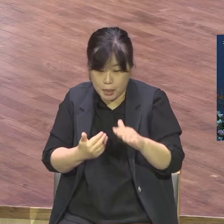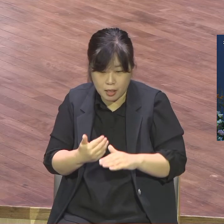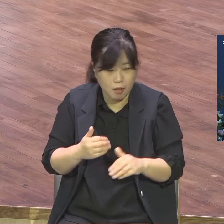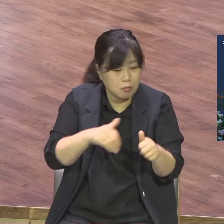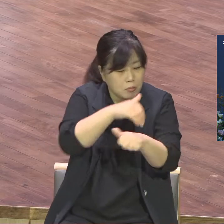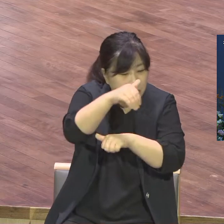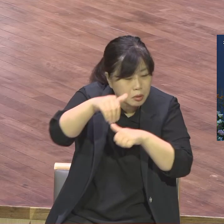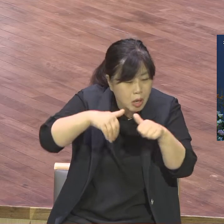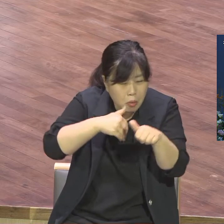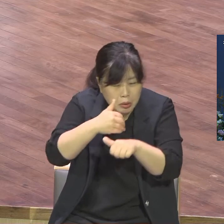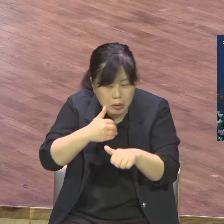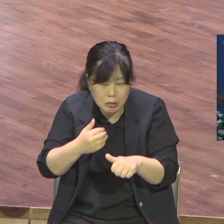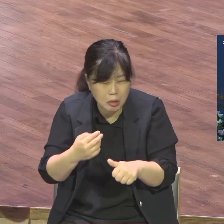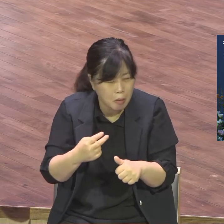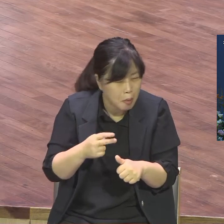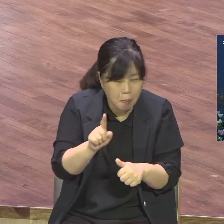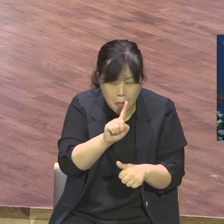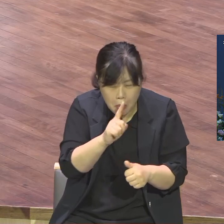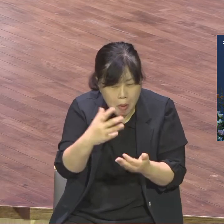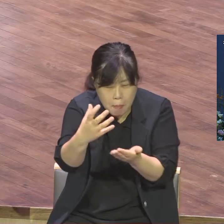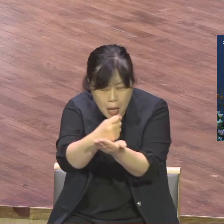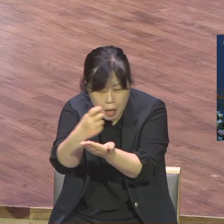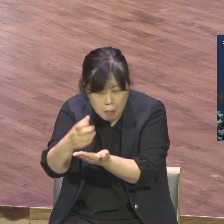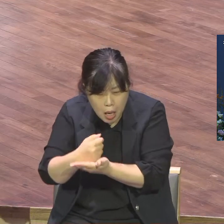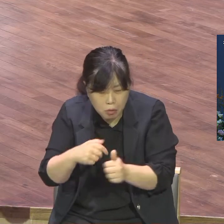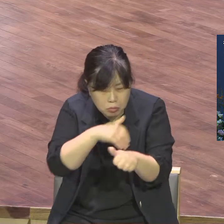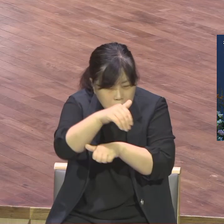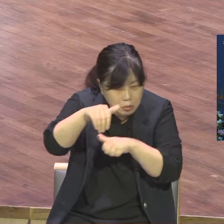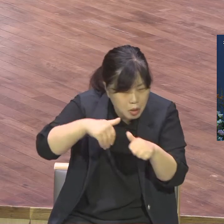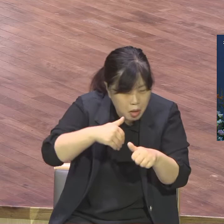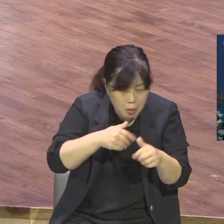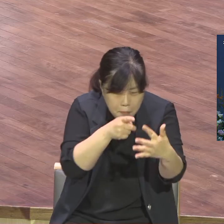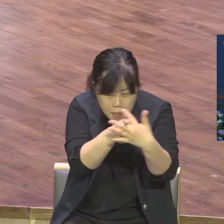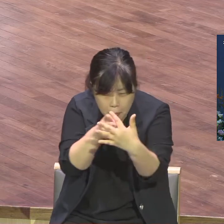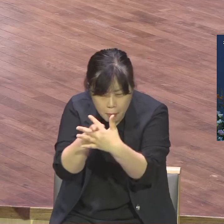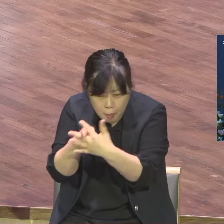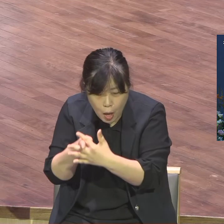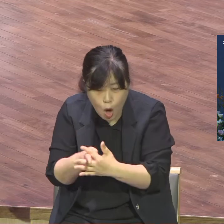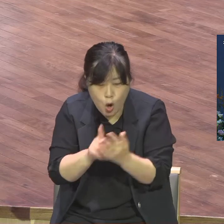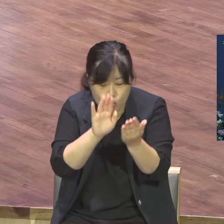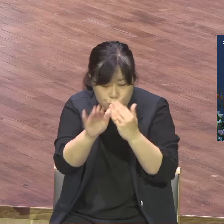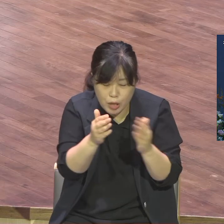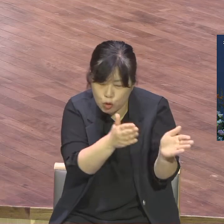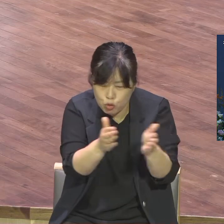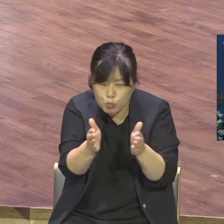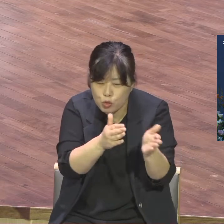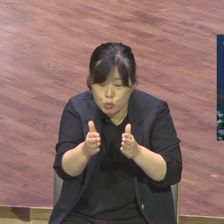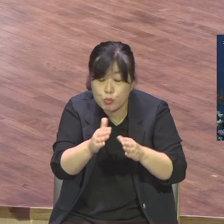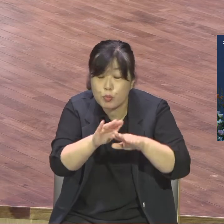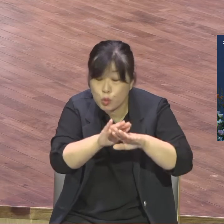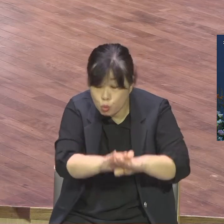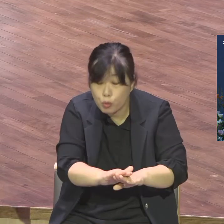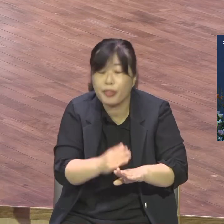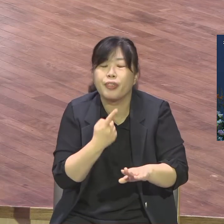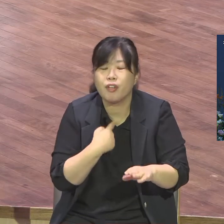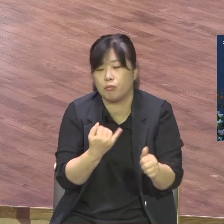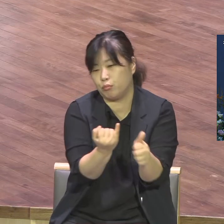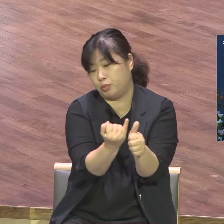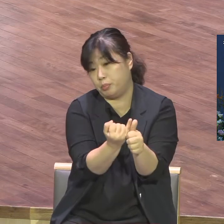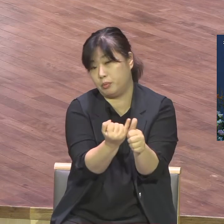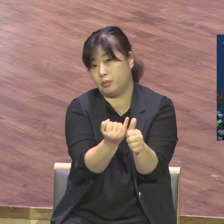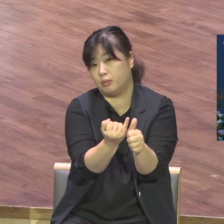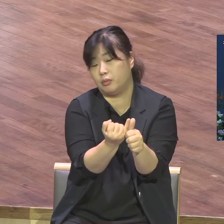영적으로 그 로마가 척박한 핍박이 많은 그러한 현장이기 때문에